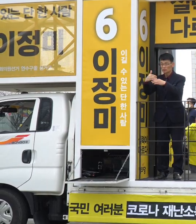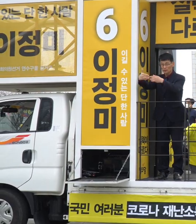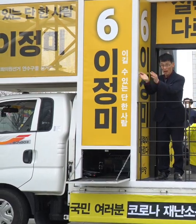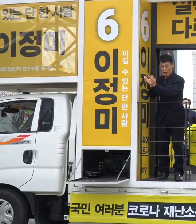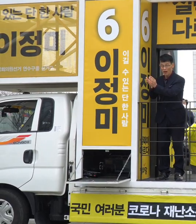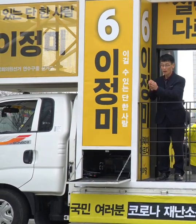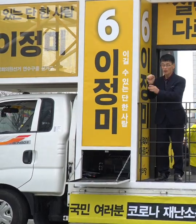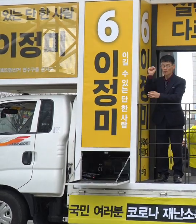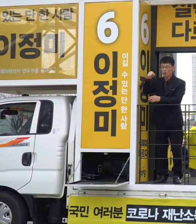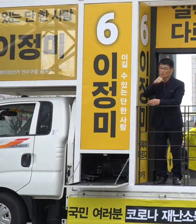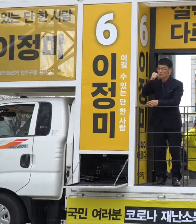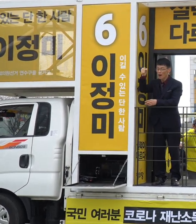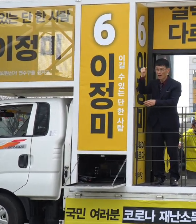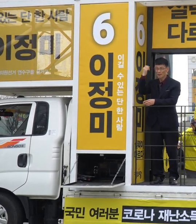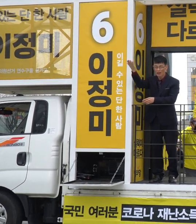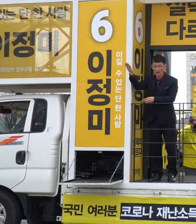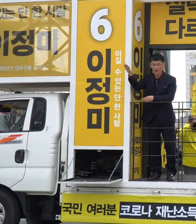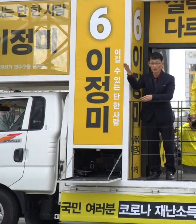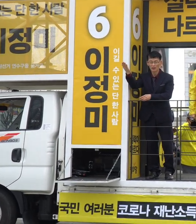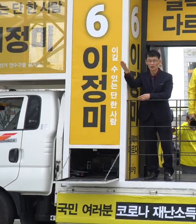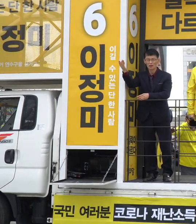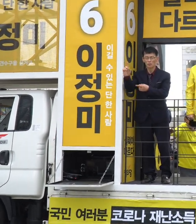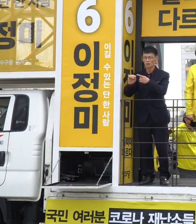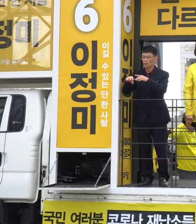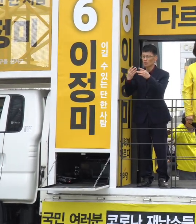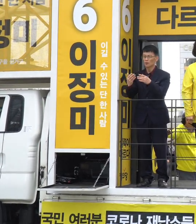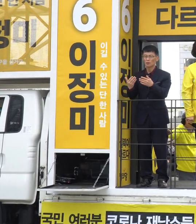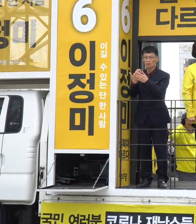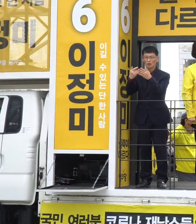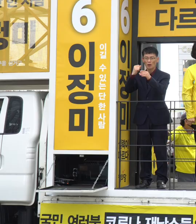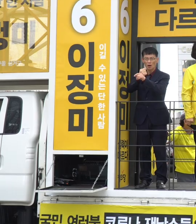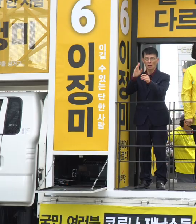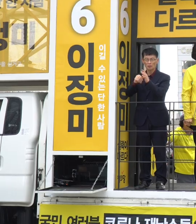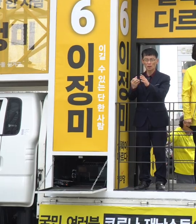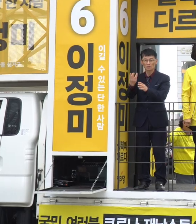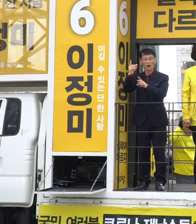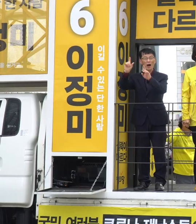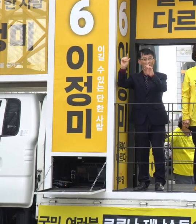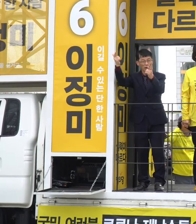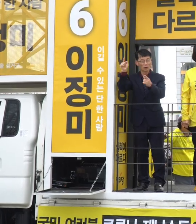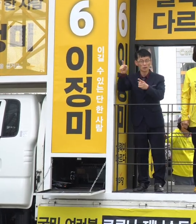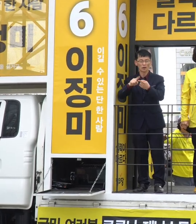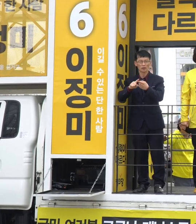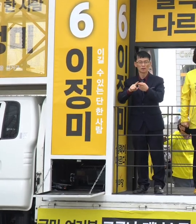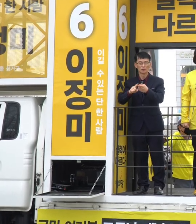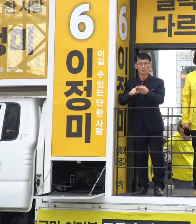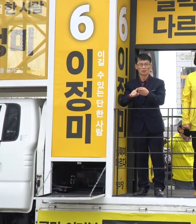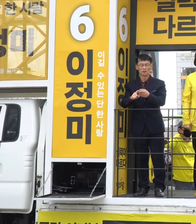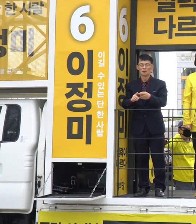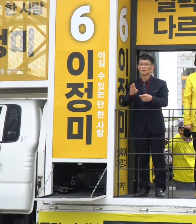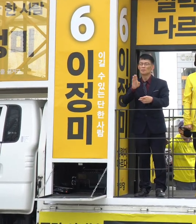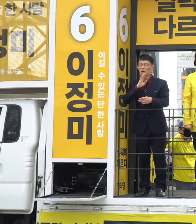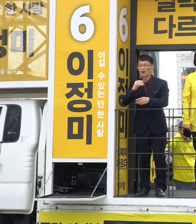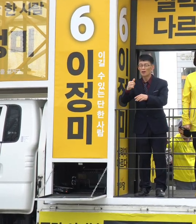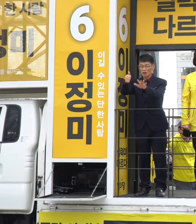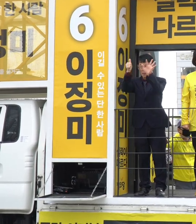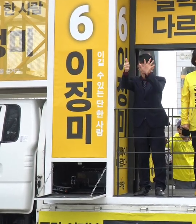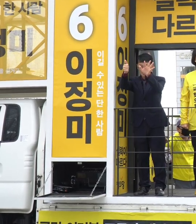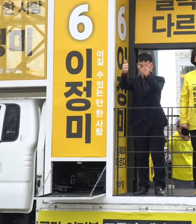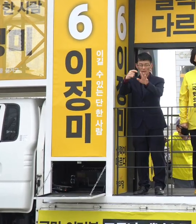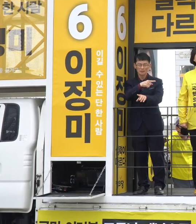더불어민주당 후보가 당선됐다고 해서 진보 개혁 진영의 승리가 아니라는 것을 바로 기호